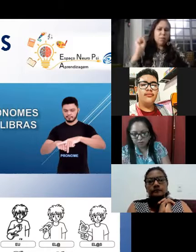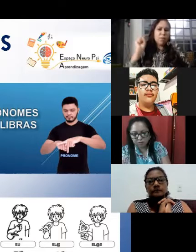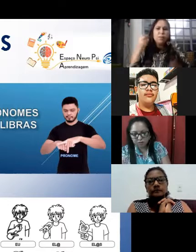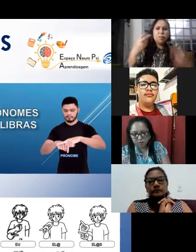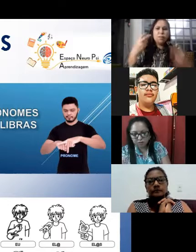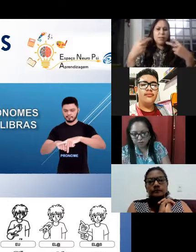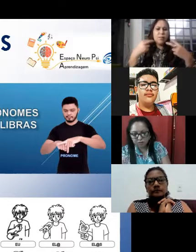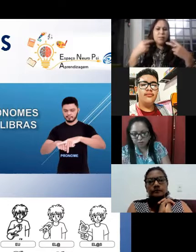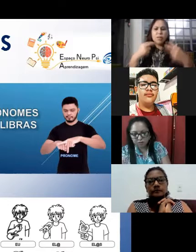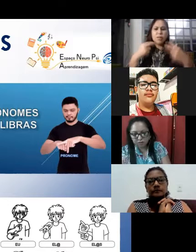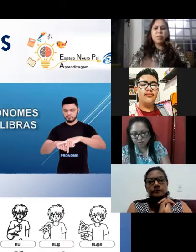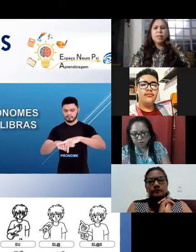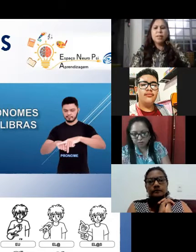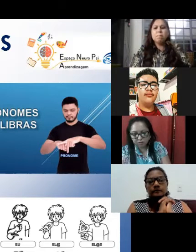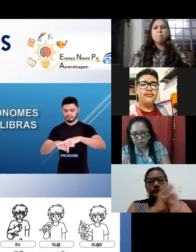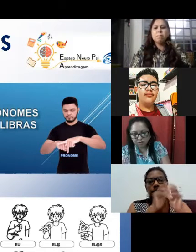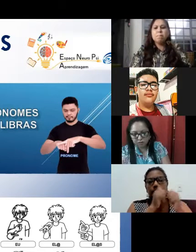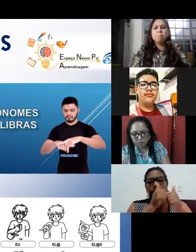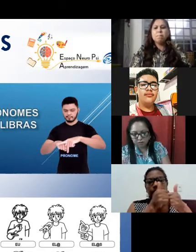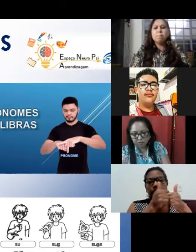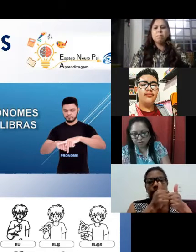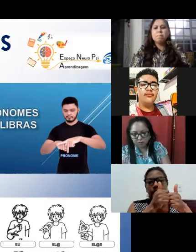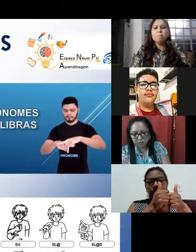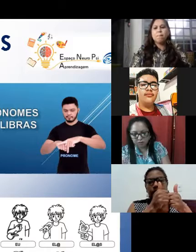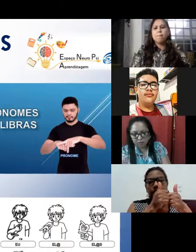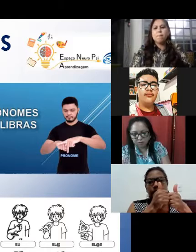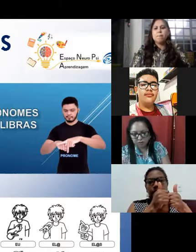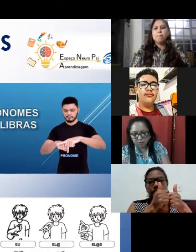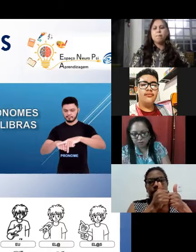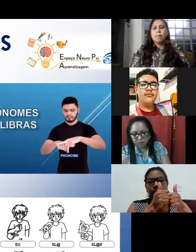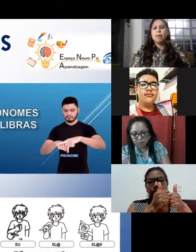estão me ouvindo e vendo, Giovana?